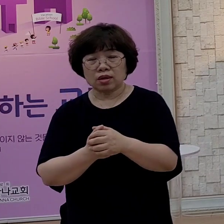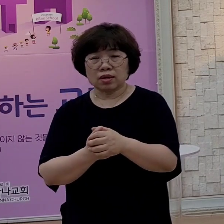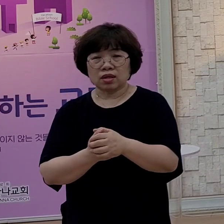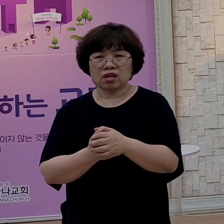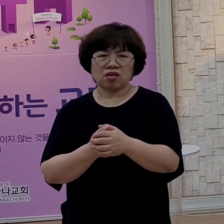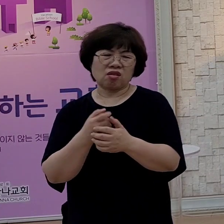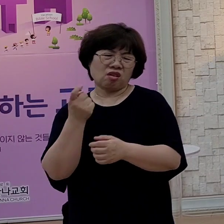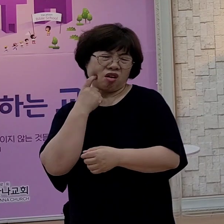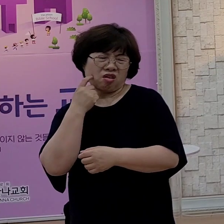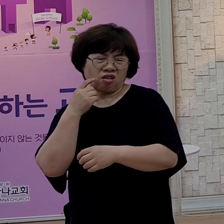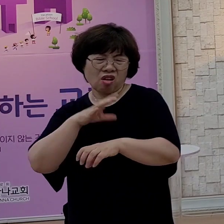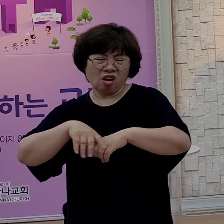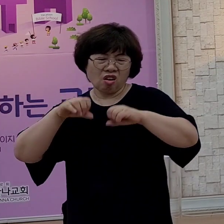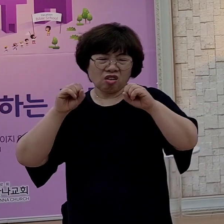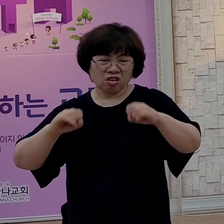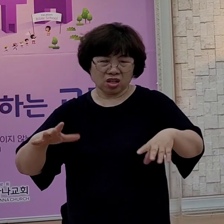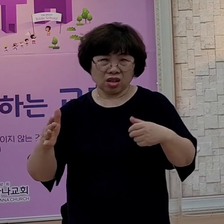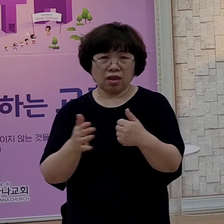거짓이고 헛것이다.